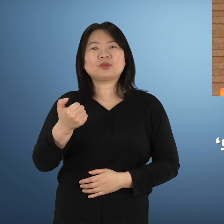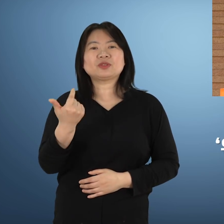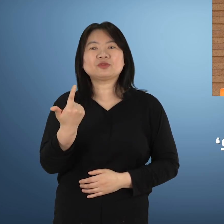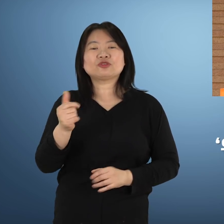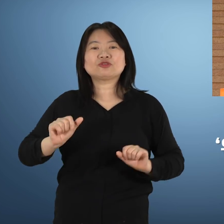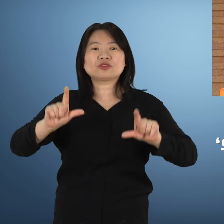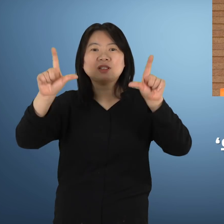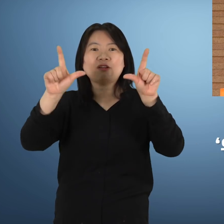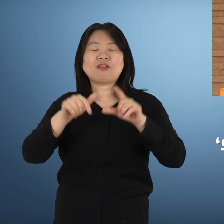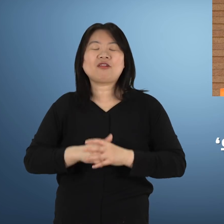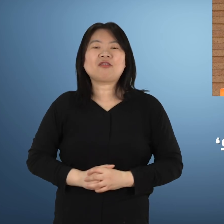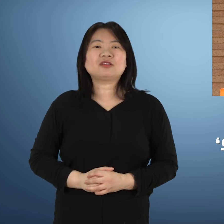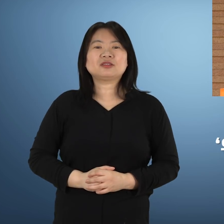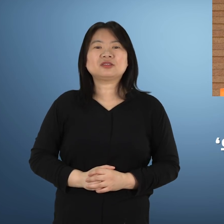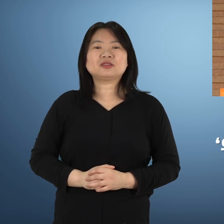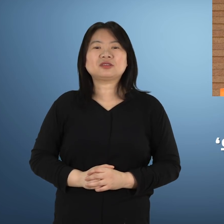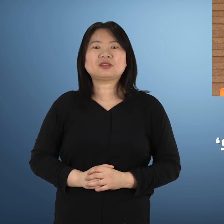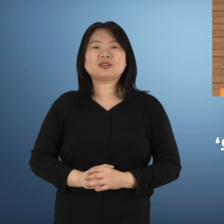1956년